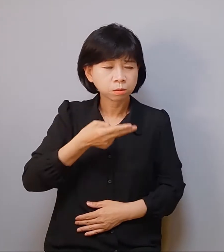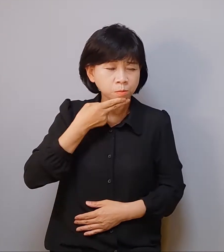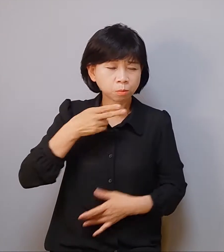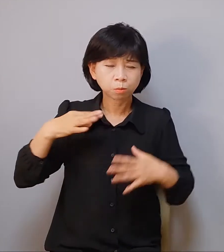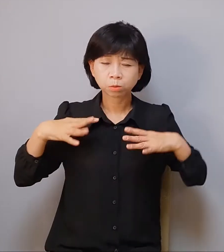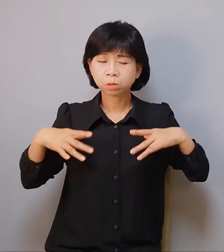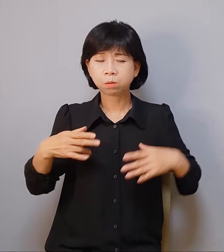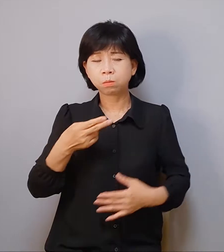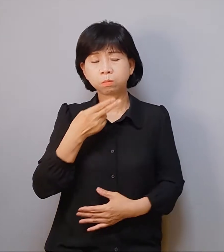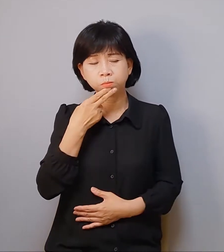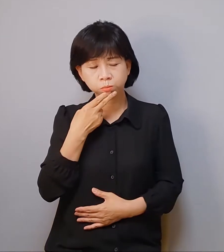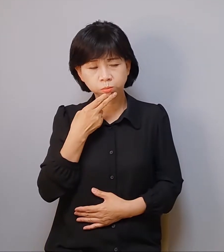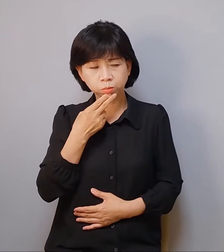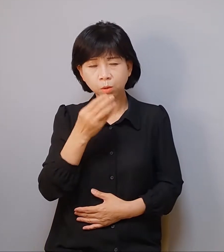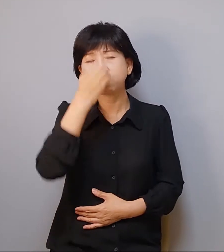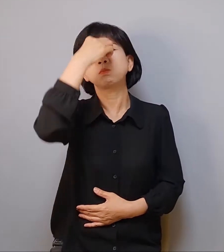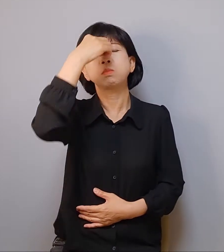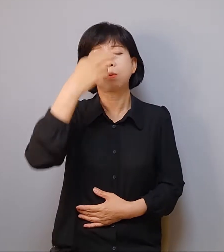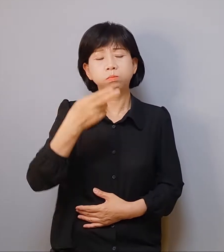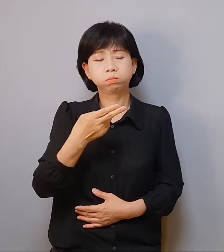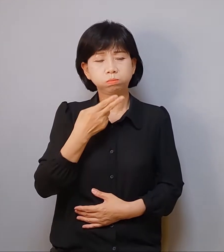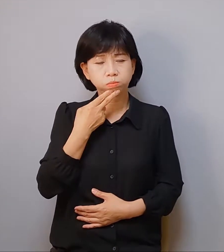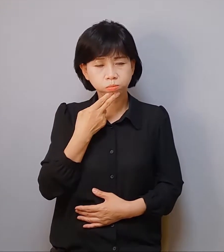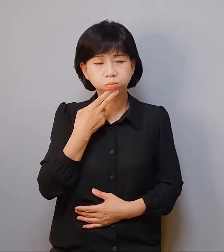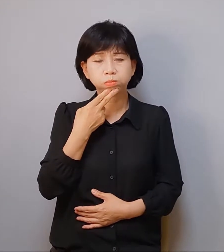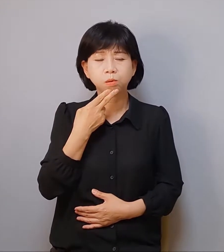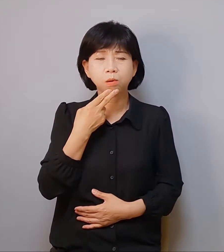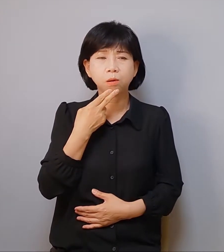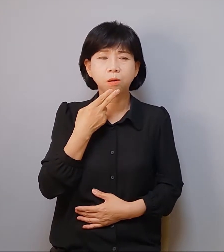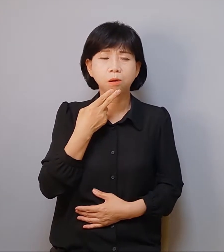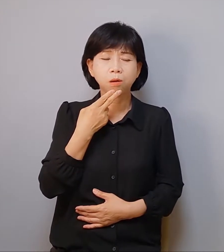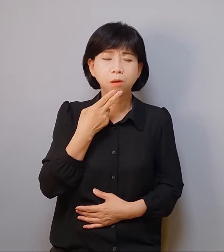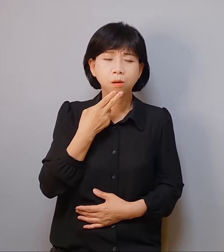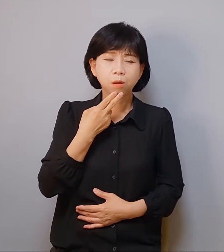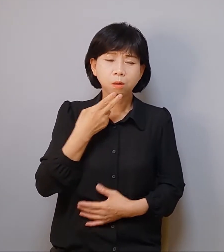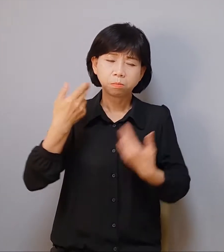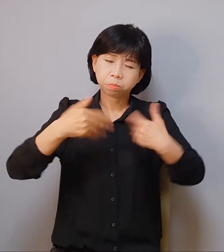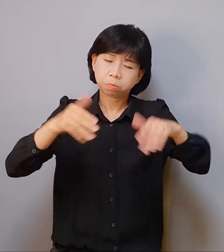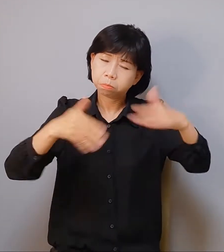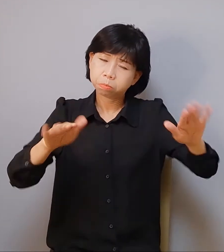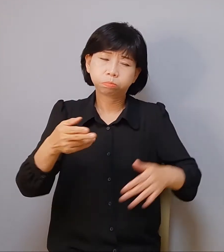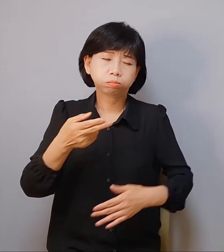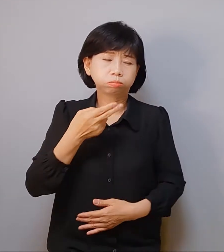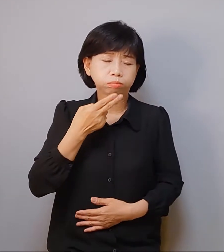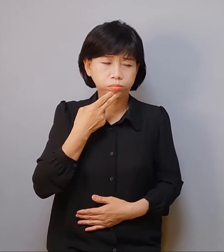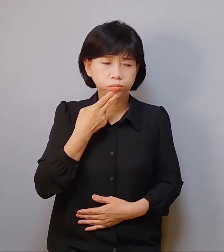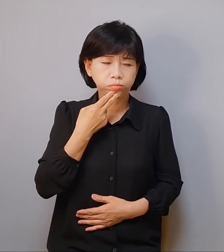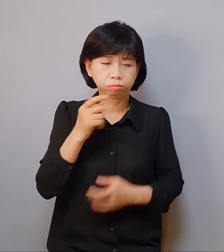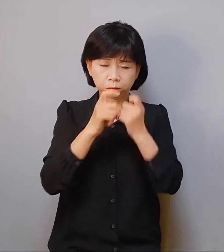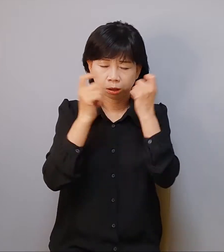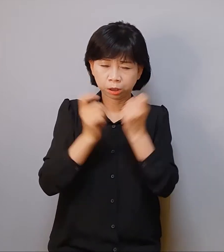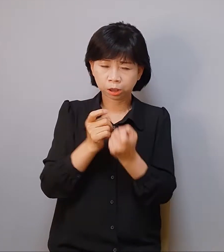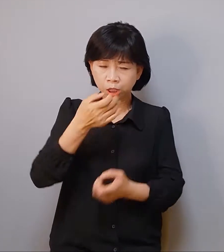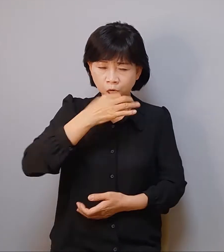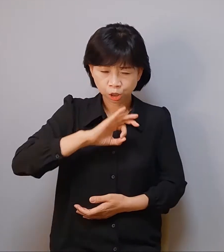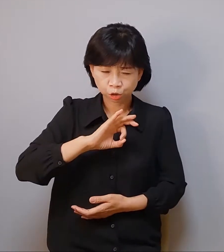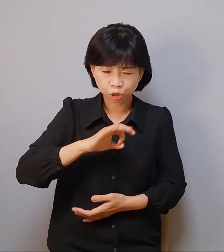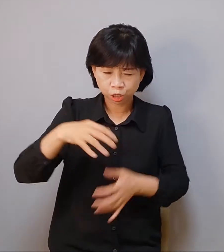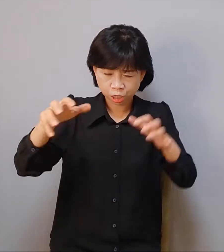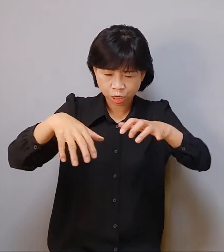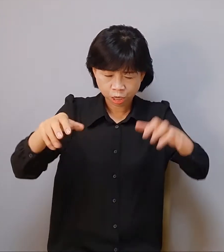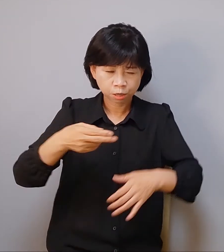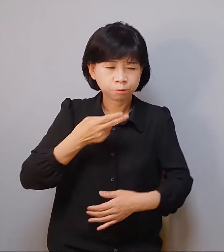자랑하지 아니하며, 교만하지 아니하며, 무례히 행하지 아니하며, 자기의 유익을 구하지 아니하며,